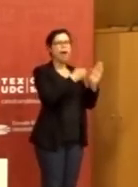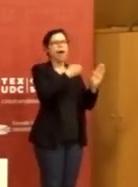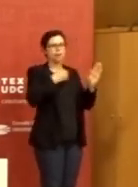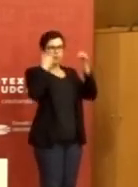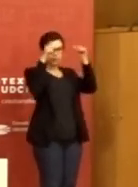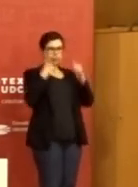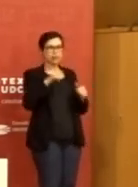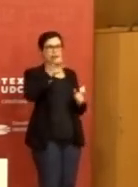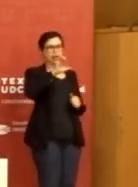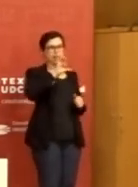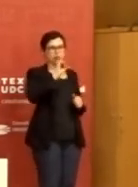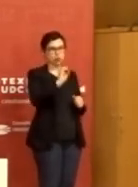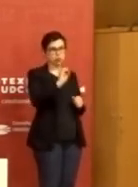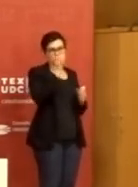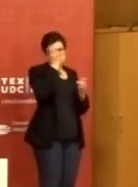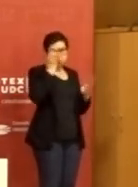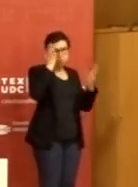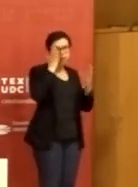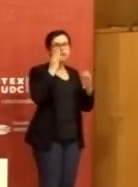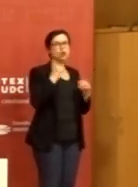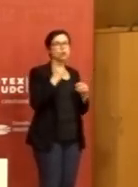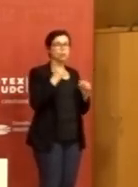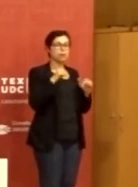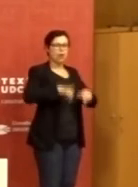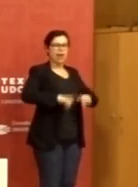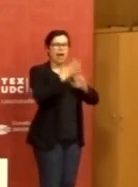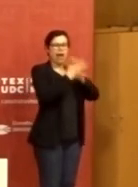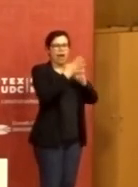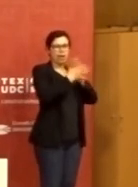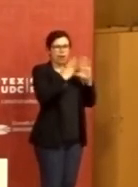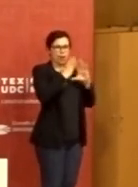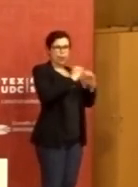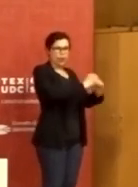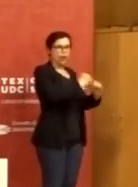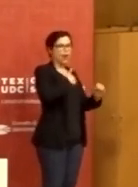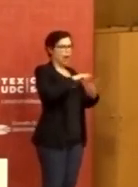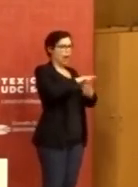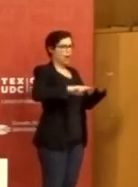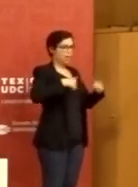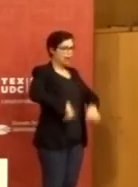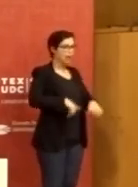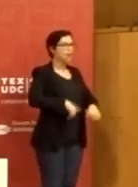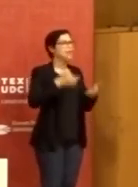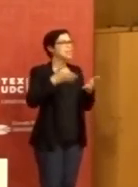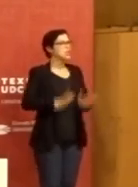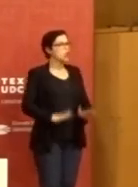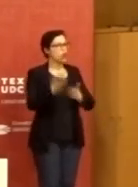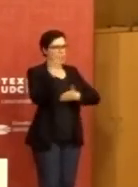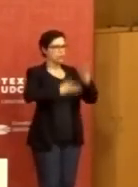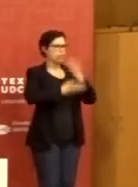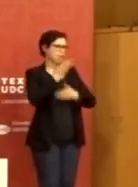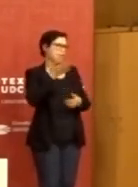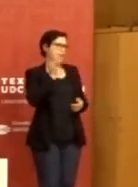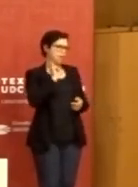hay un desfase, hablo de Galicia y en el caso nuestro, soy la madre de un niño con discapacidad que está en una